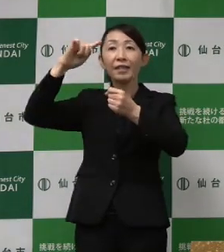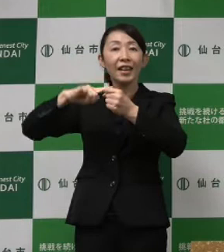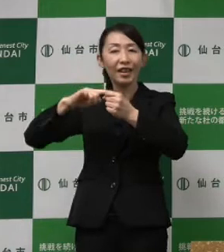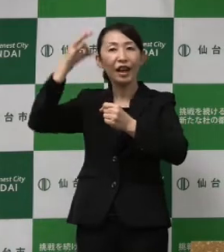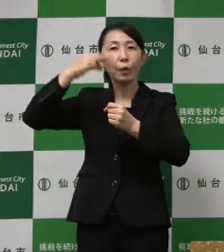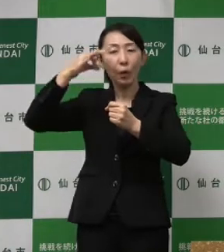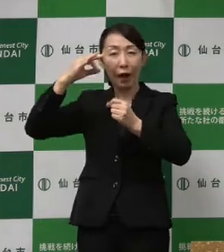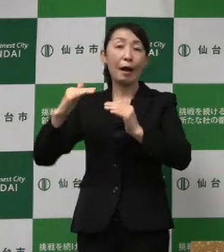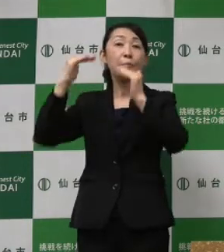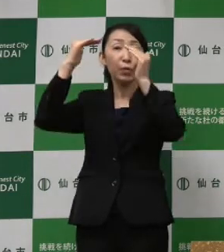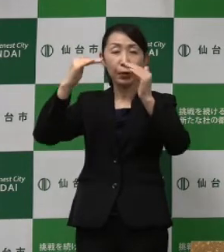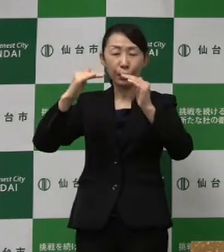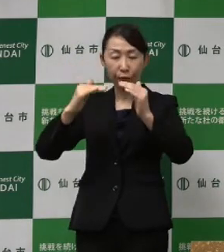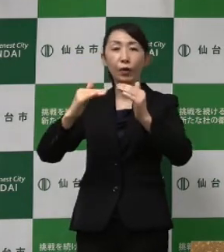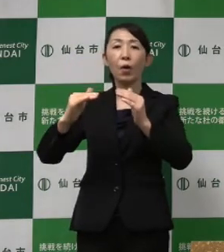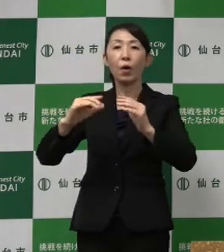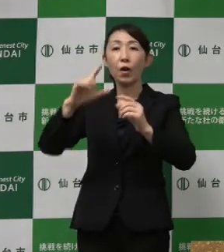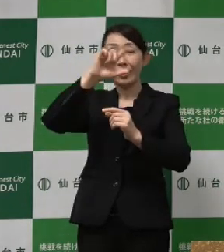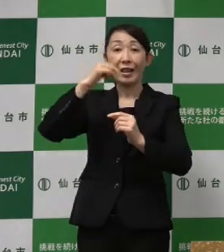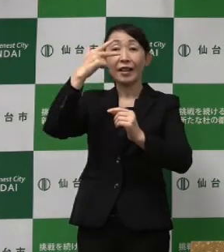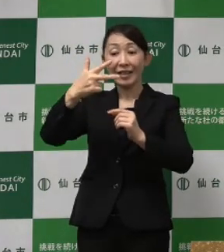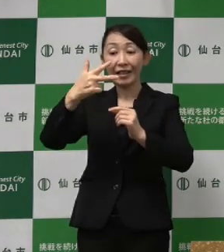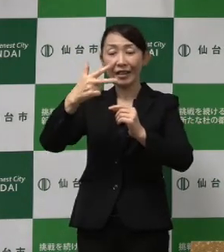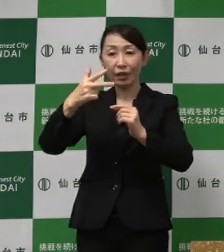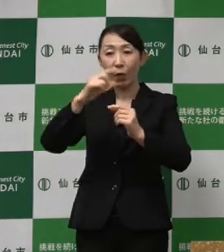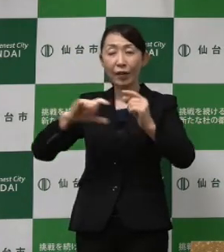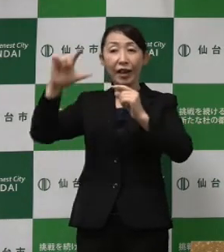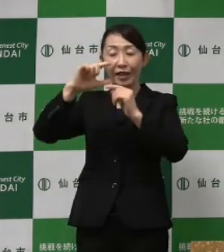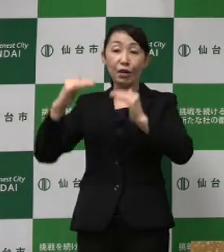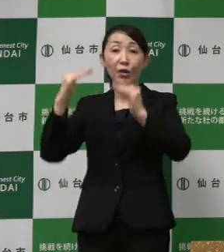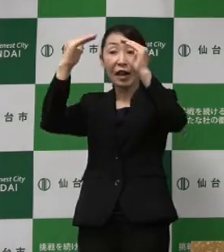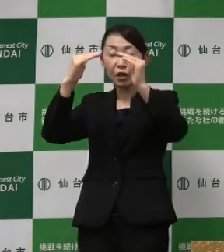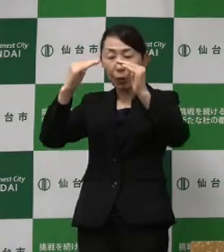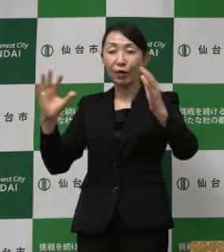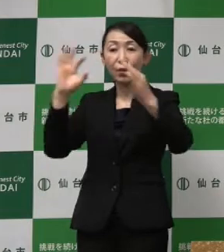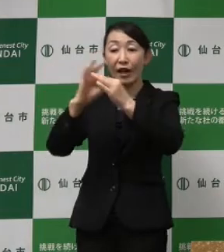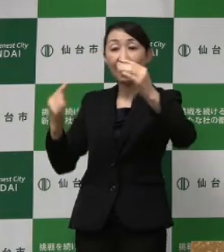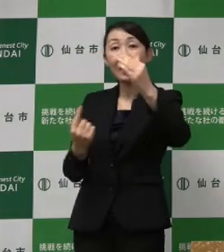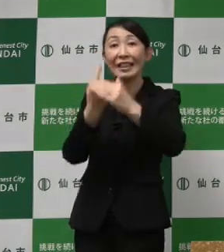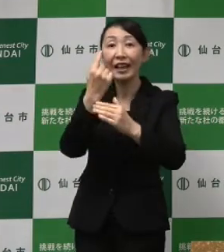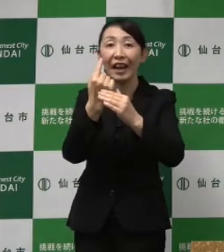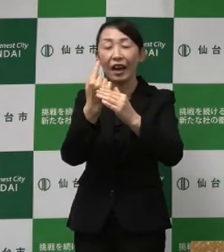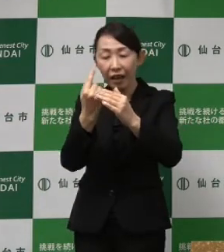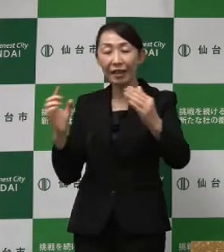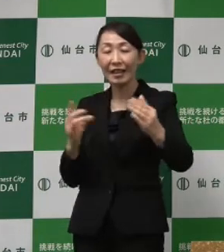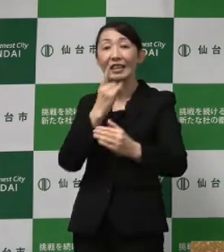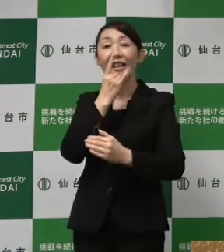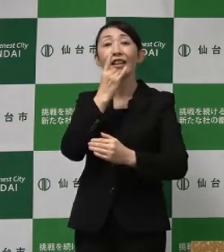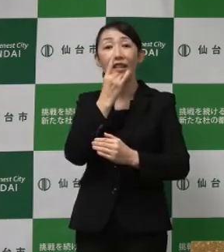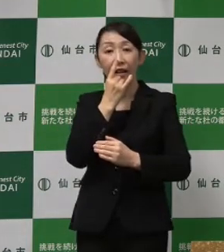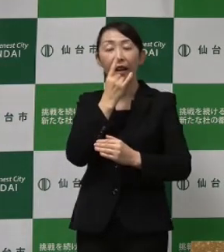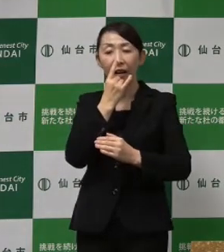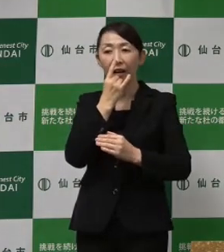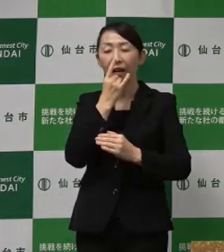や本市のさらなる成長の第一歩につながることを期待して、関係閣僚会合の